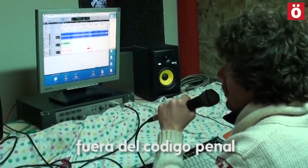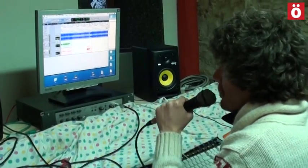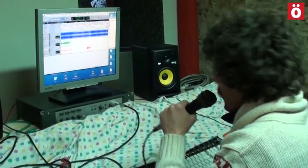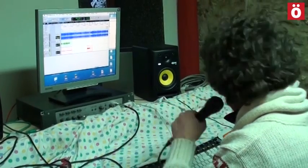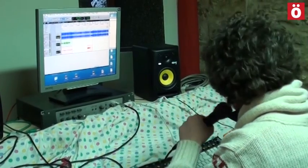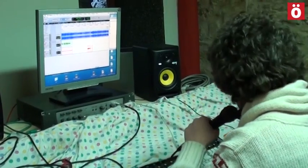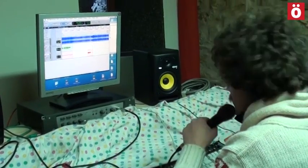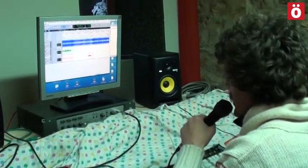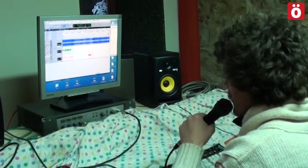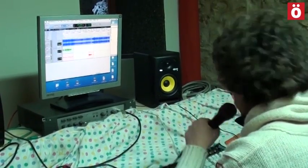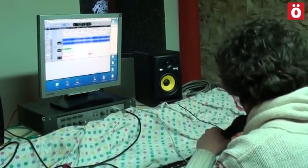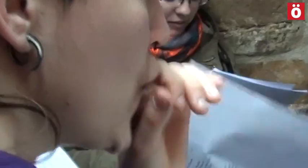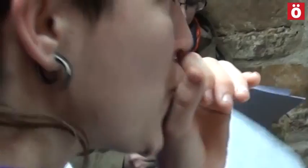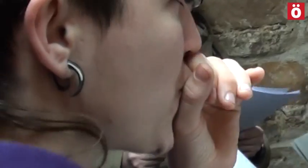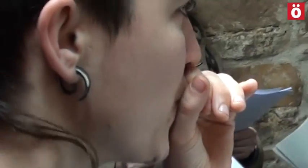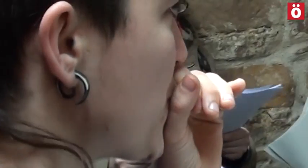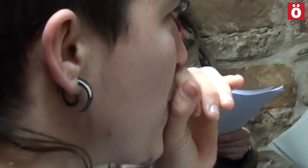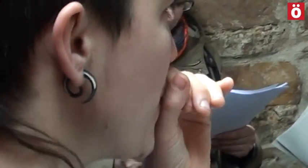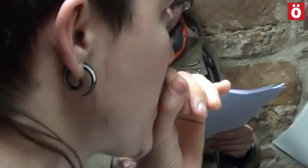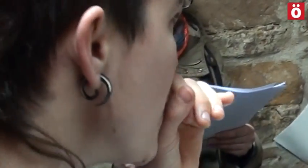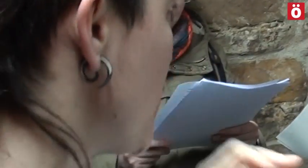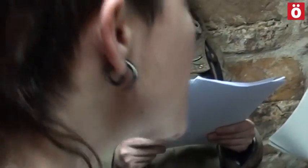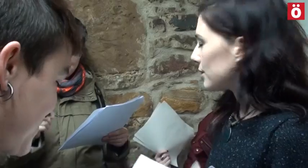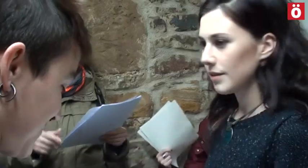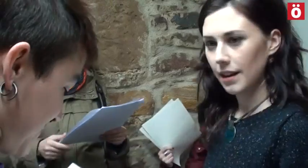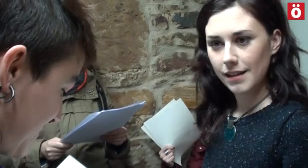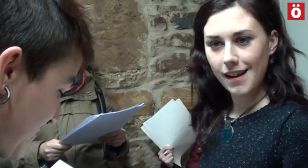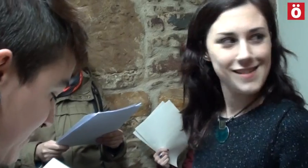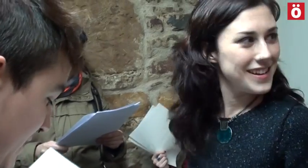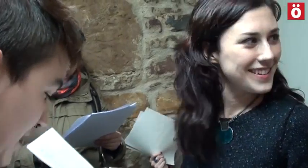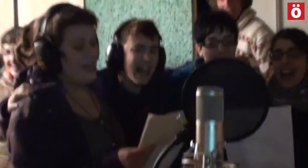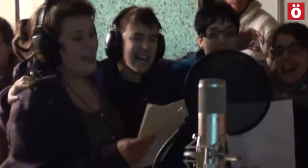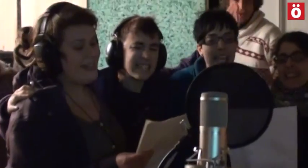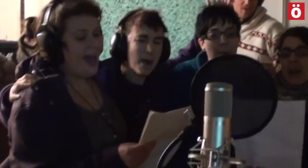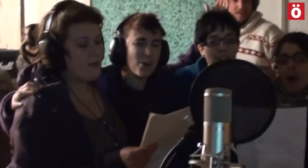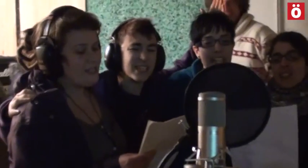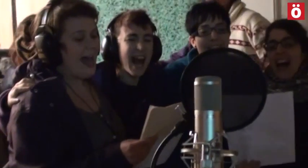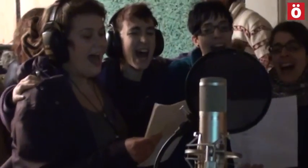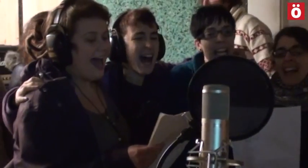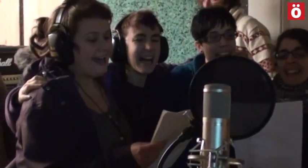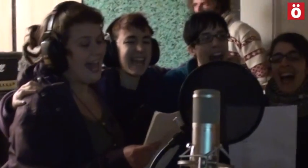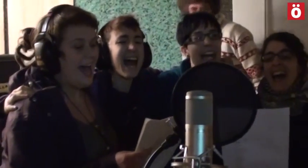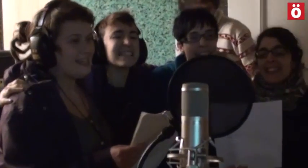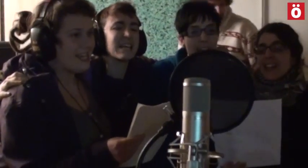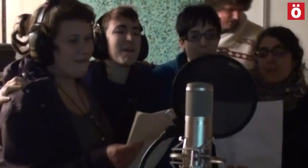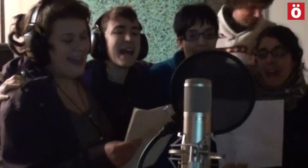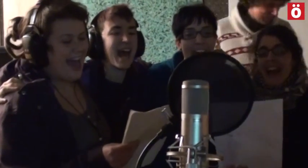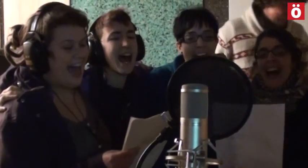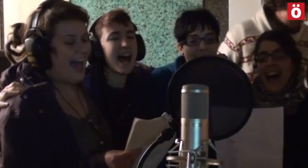Derezoa da bortoa, eta mozataz ezberat